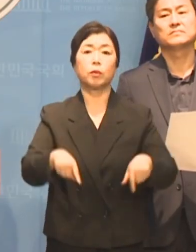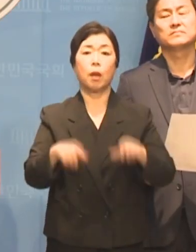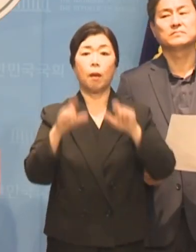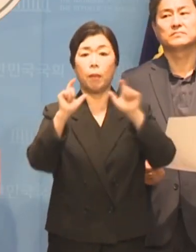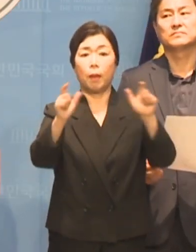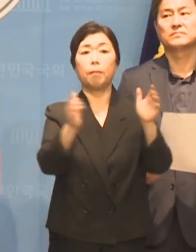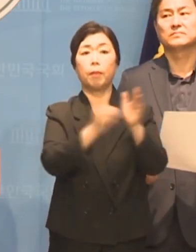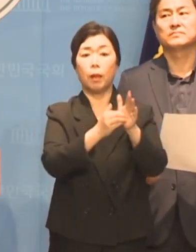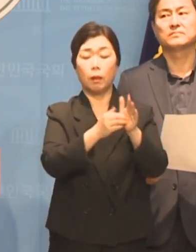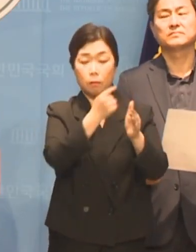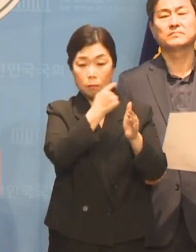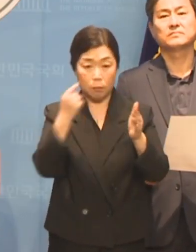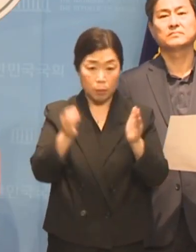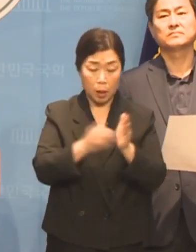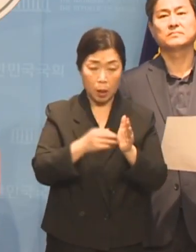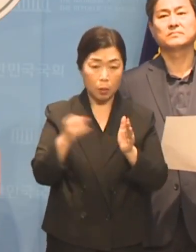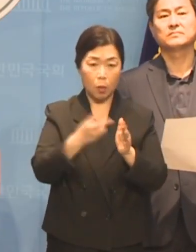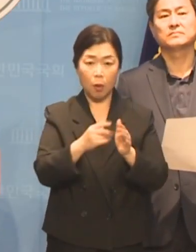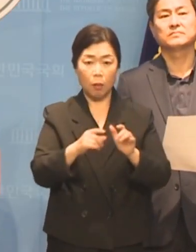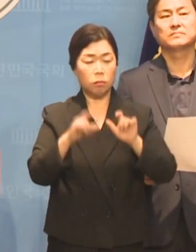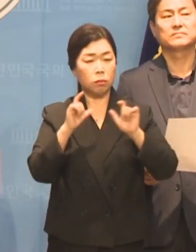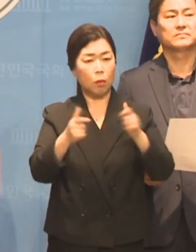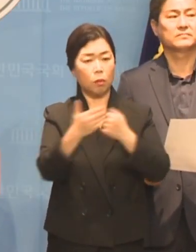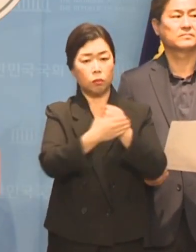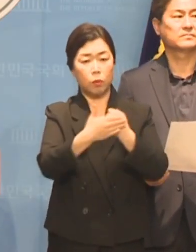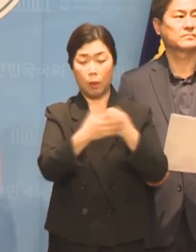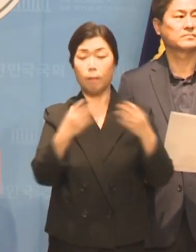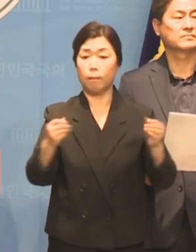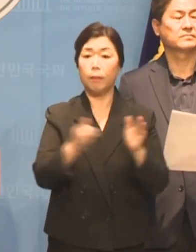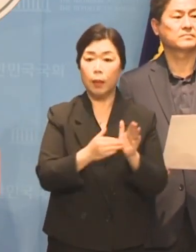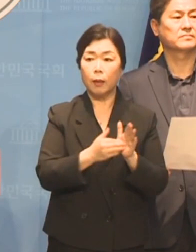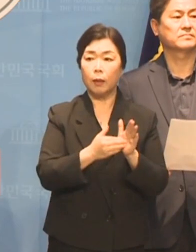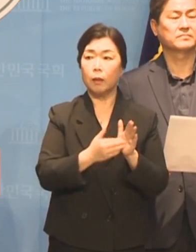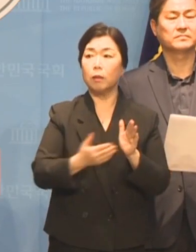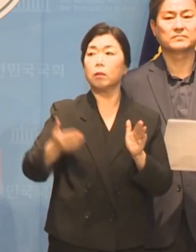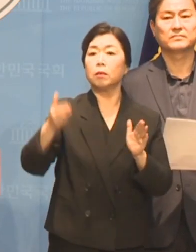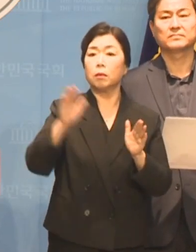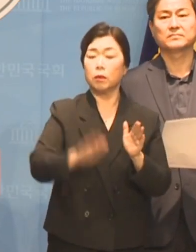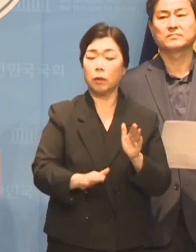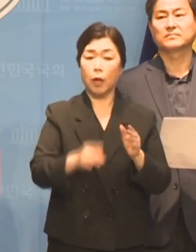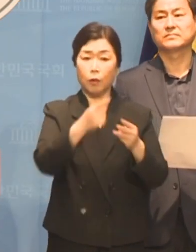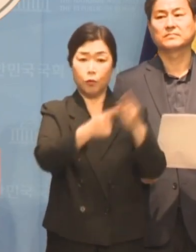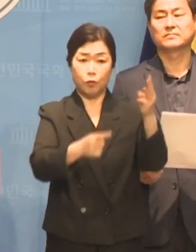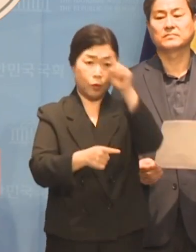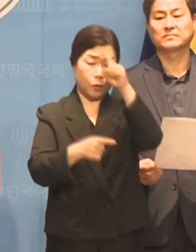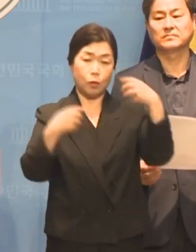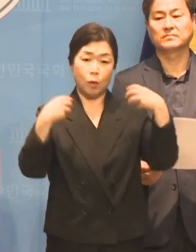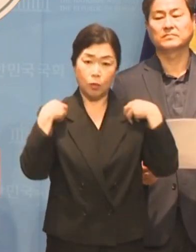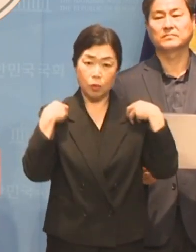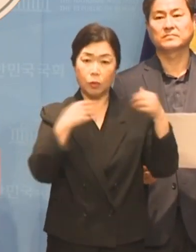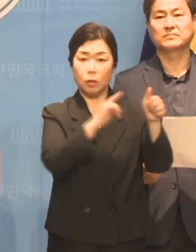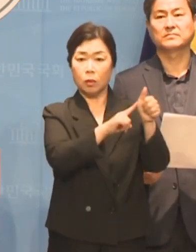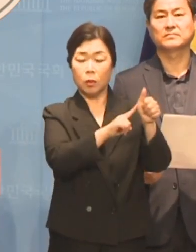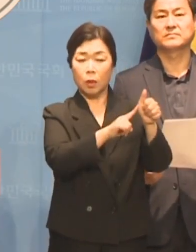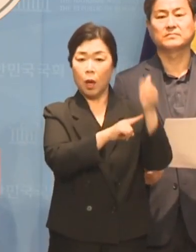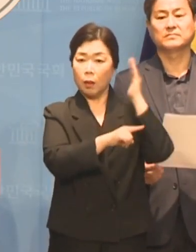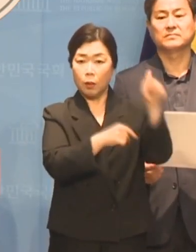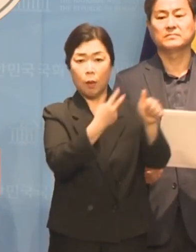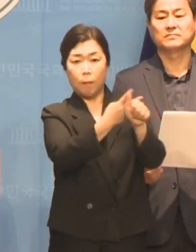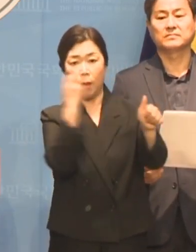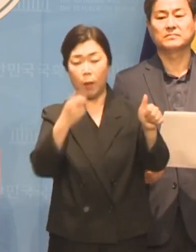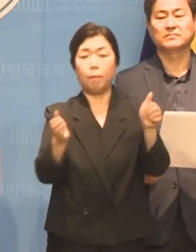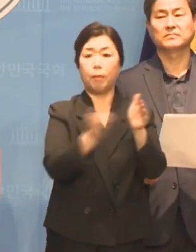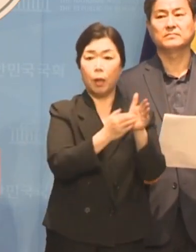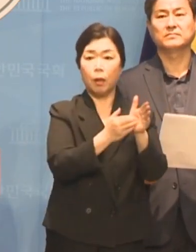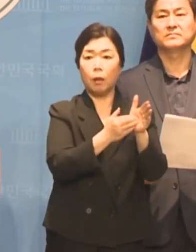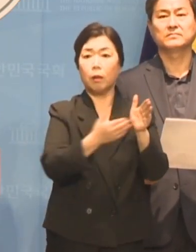판명이 됐거나 선고유예로 끝났습니다. 그럼에도 불구하고 이렇게 윤석열 정부 대통령의